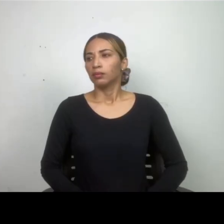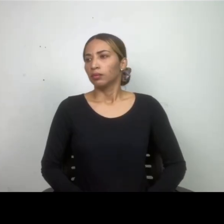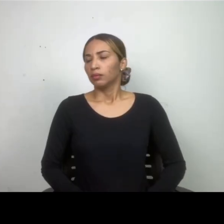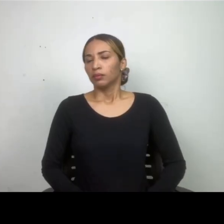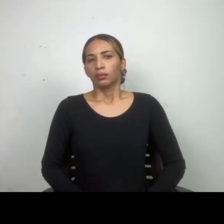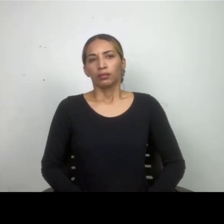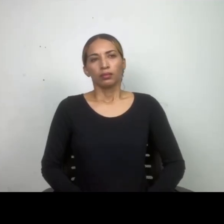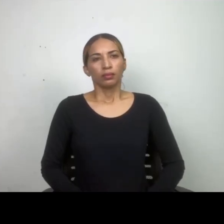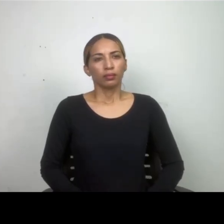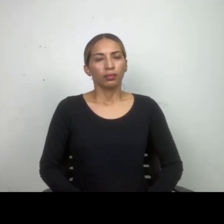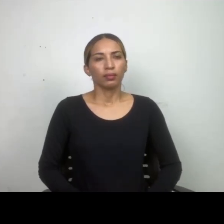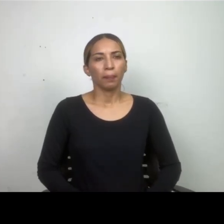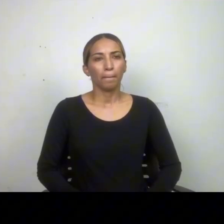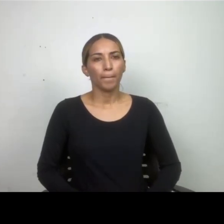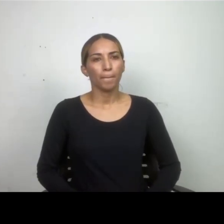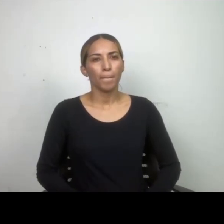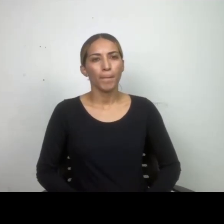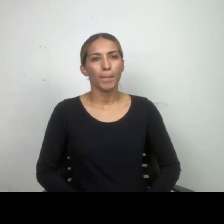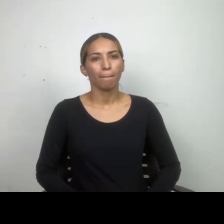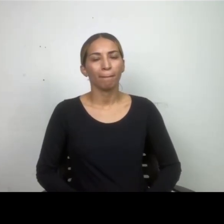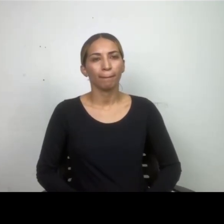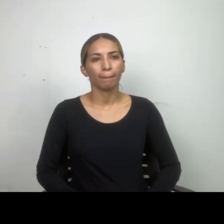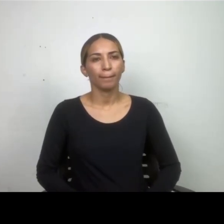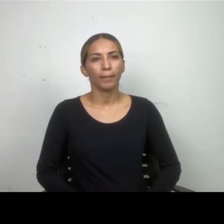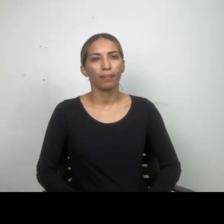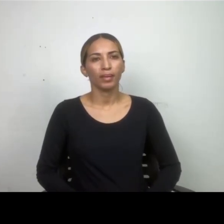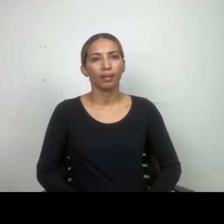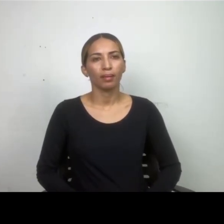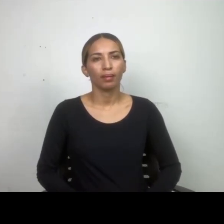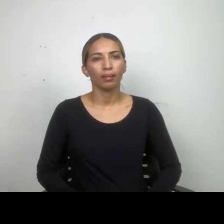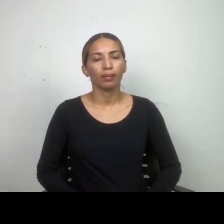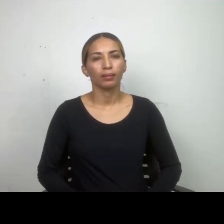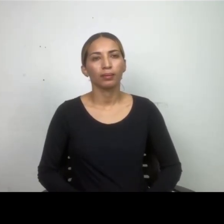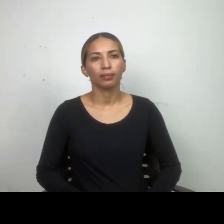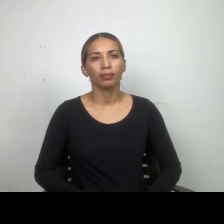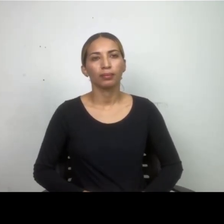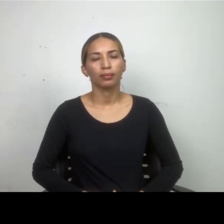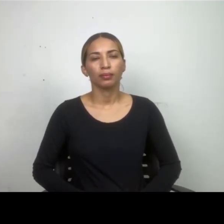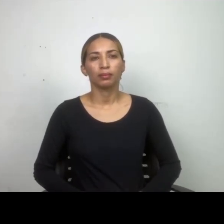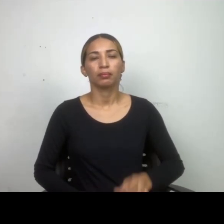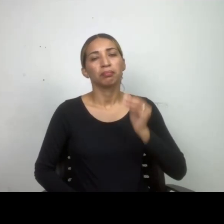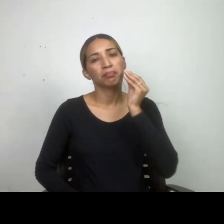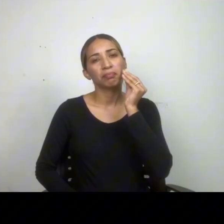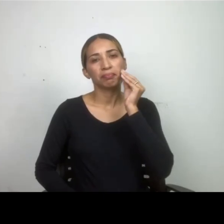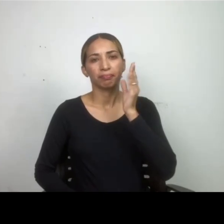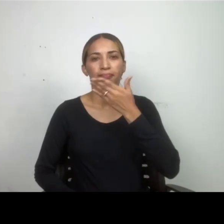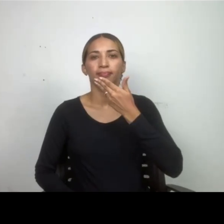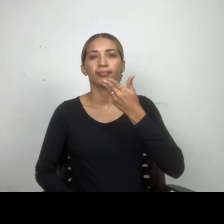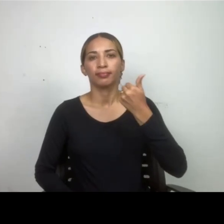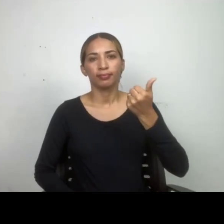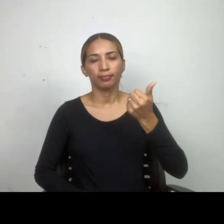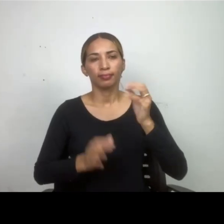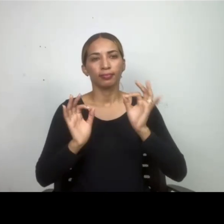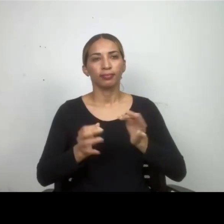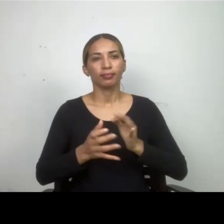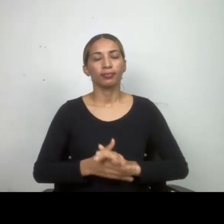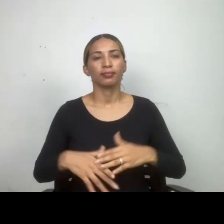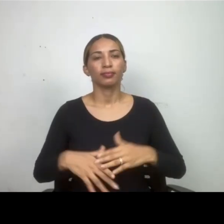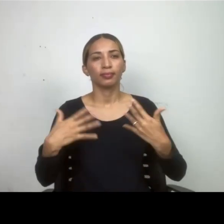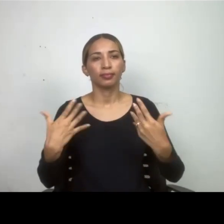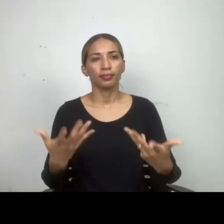Tá. Bom, então tá. Vamos ver se vai melhorando, né, o som. Então, dessas